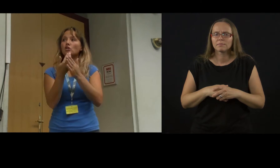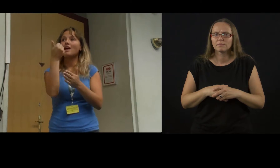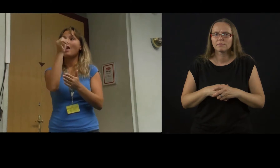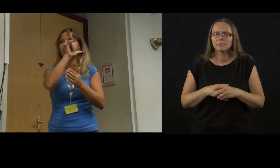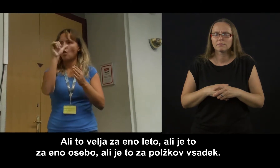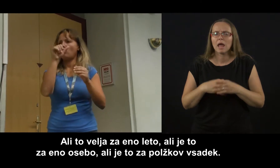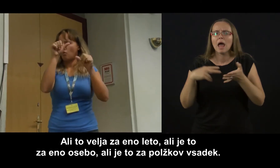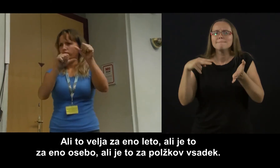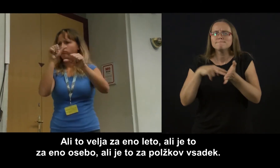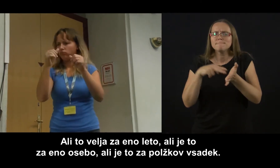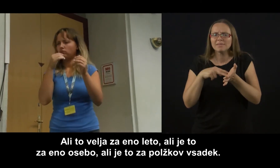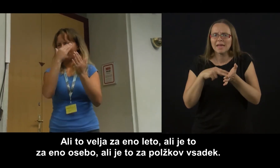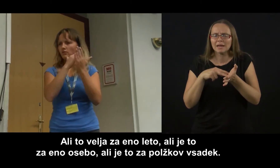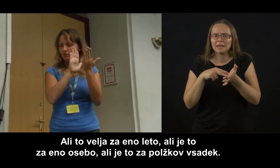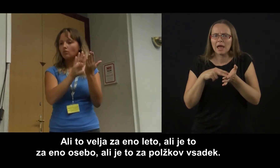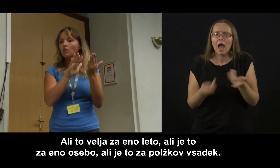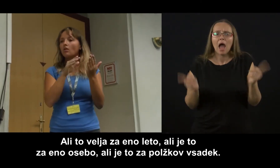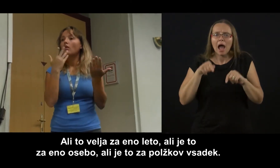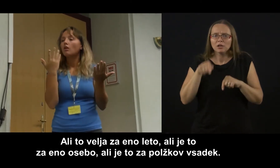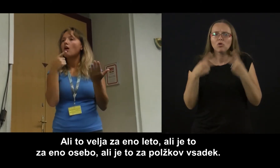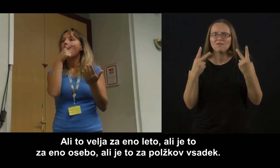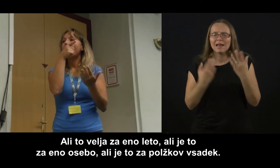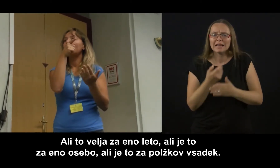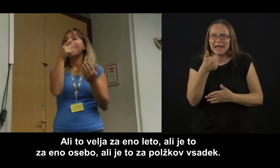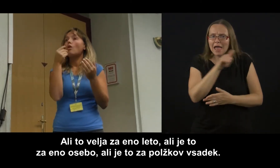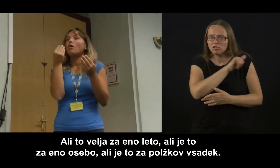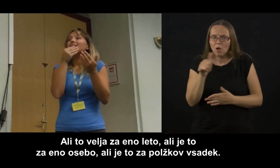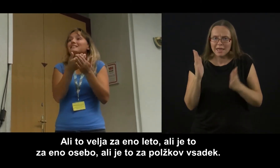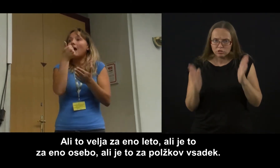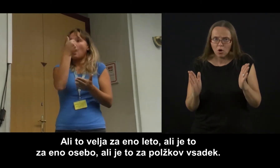baterije, ali to velja za eno leto,